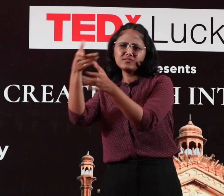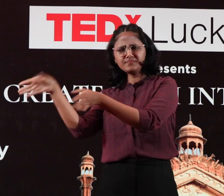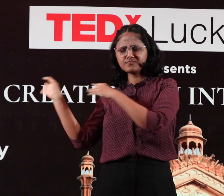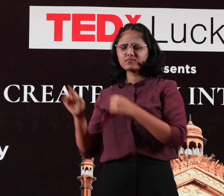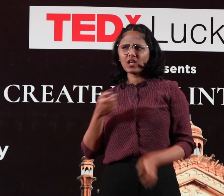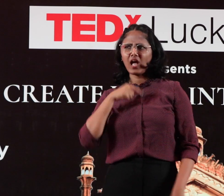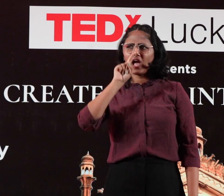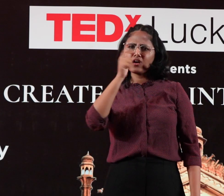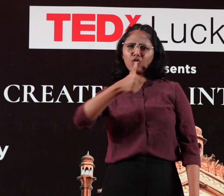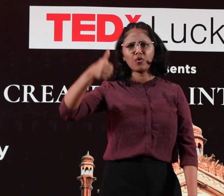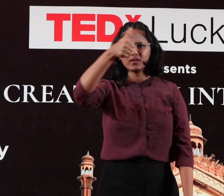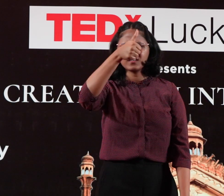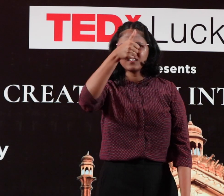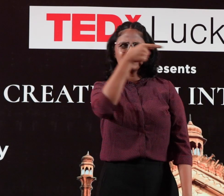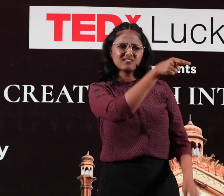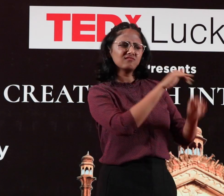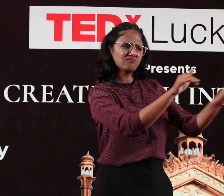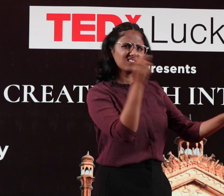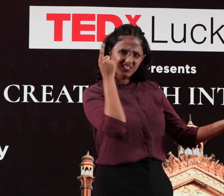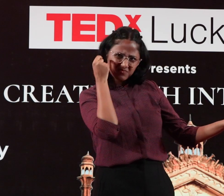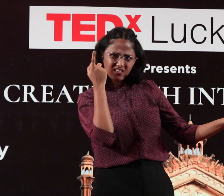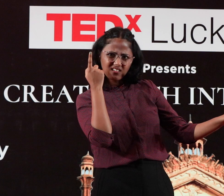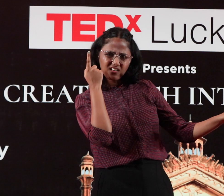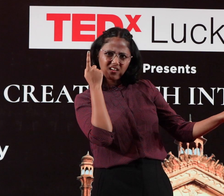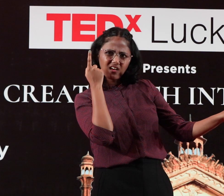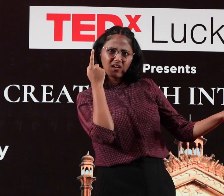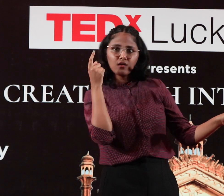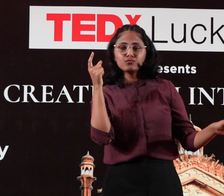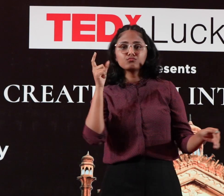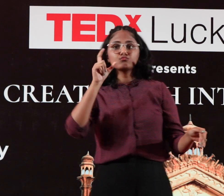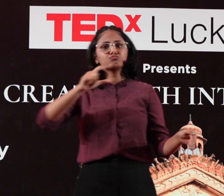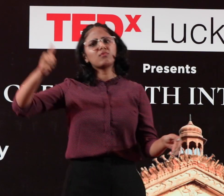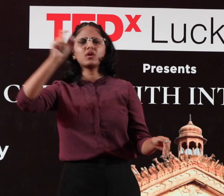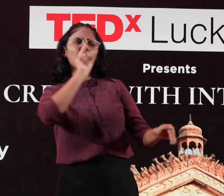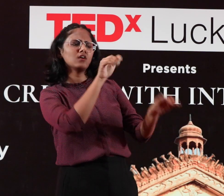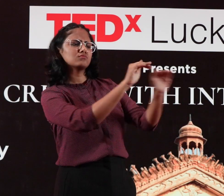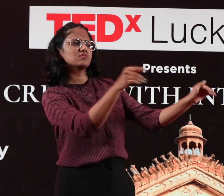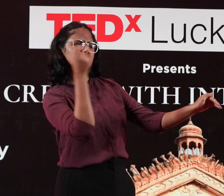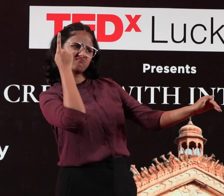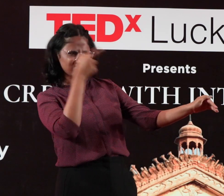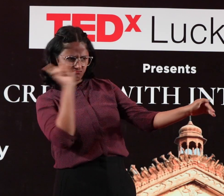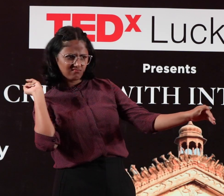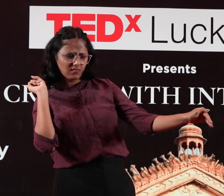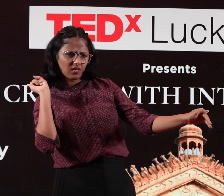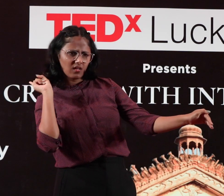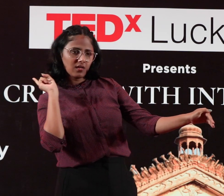मैंने पूछा कि इनको समझ में आया? तो उसने कुछ साइन लैंग्वेज में बच्चों से पूछा कि समझ में आया? सबने कहा